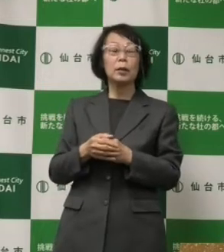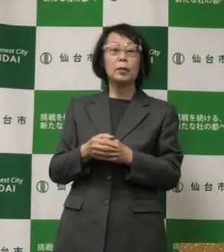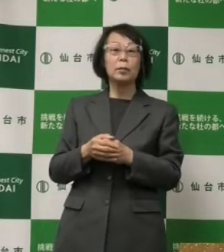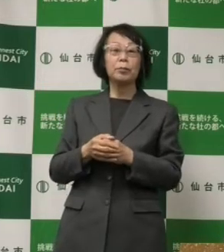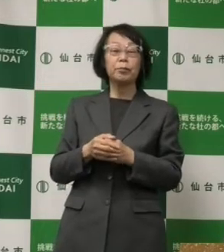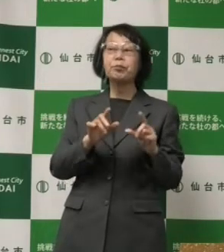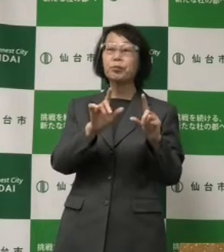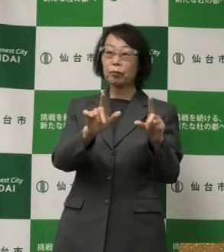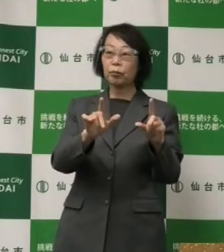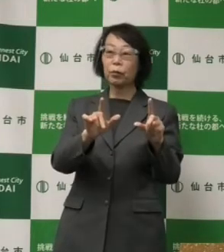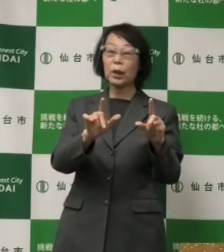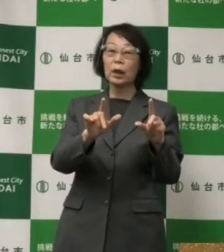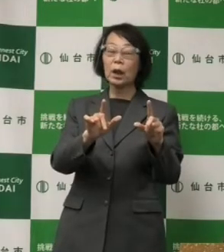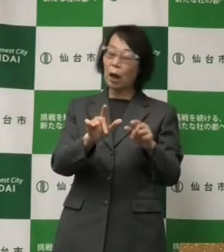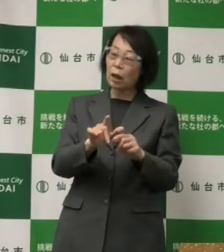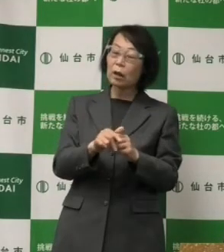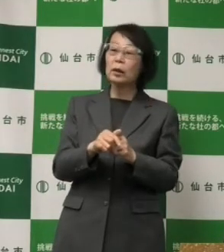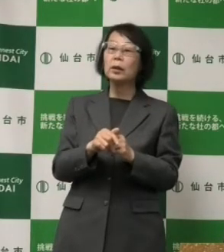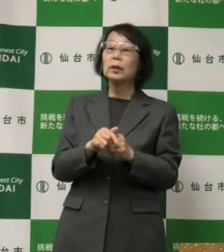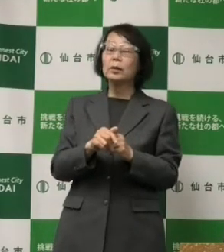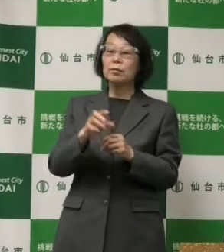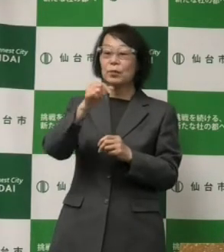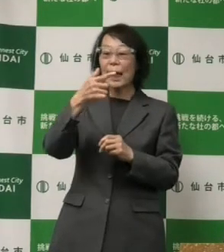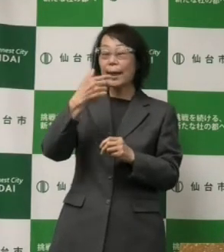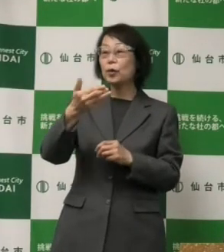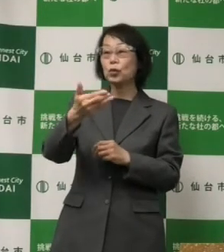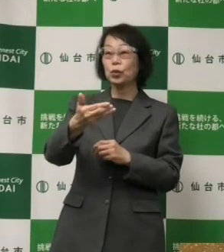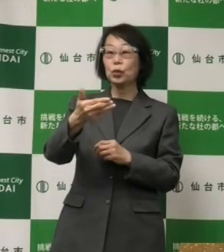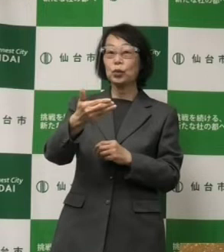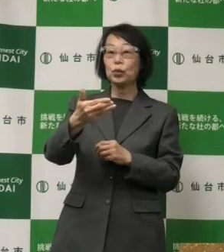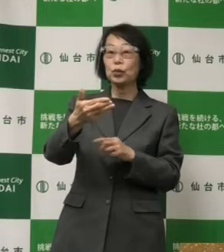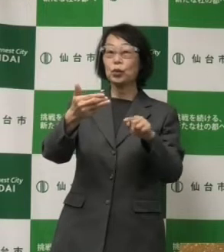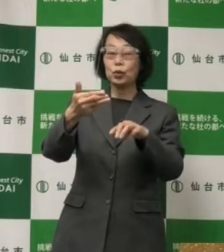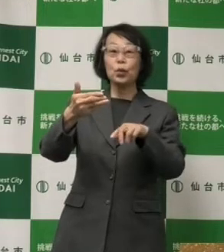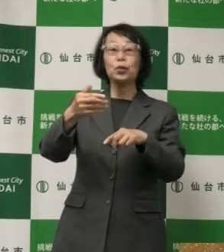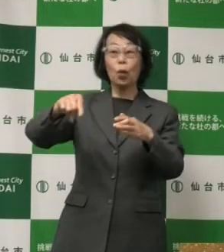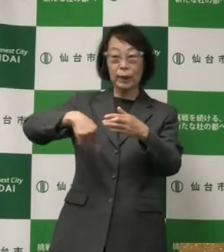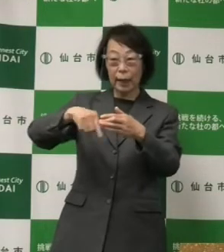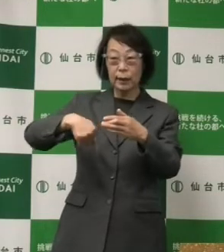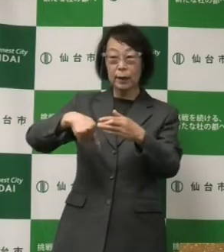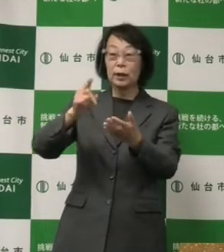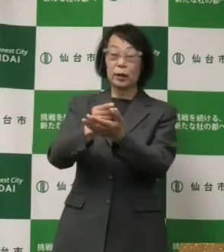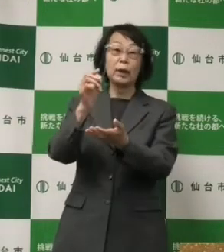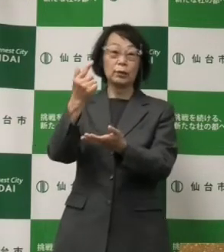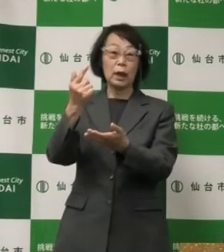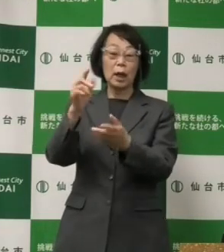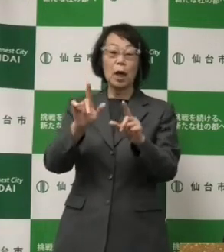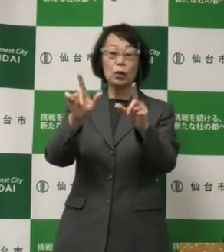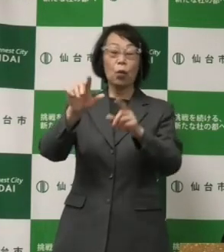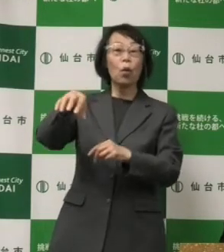どうでしょうか、そのことは、台北区内のみならず、東部の方